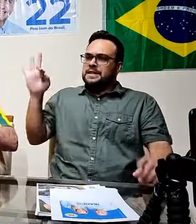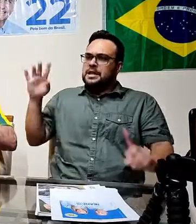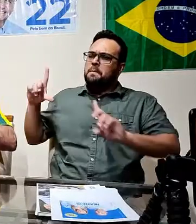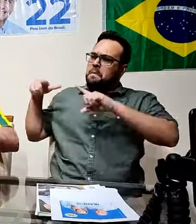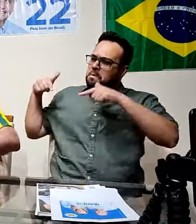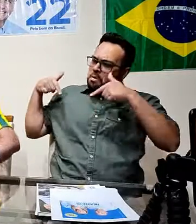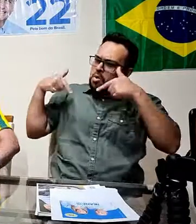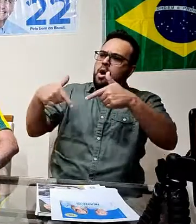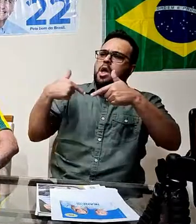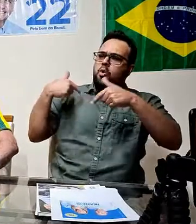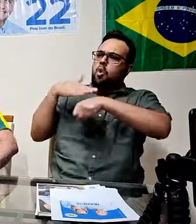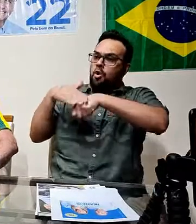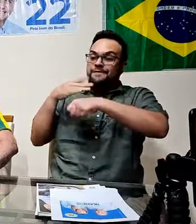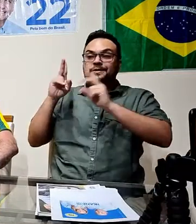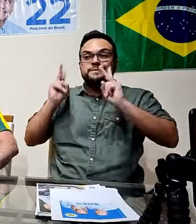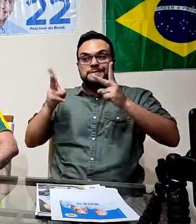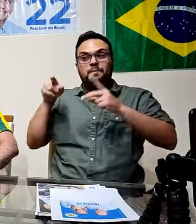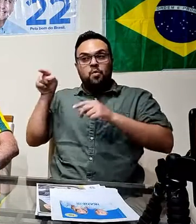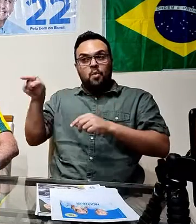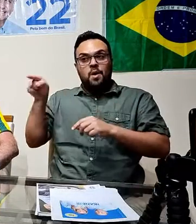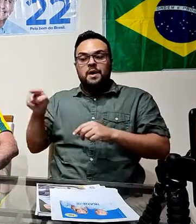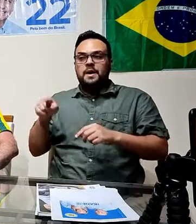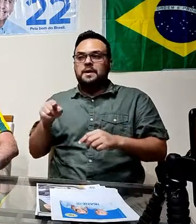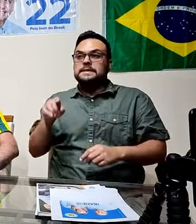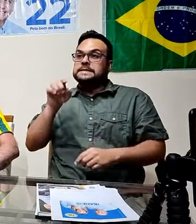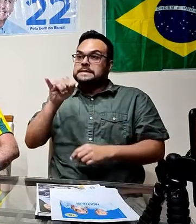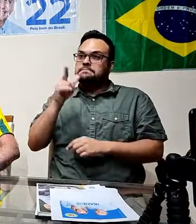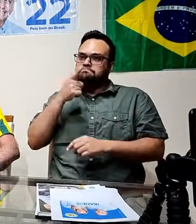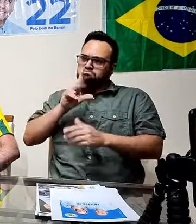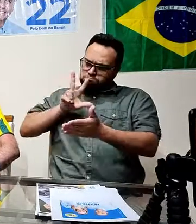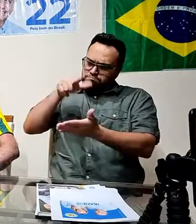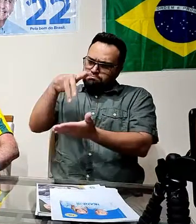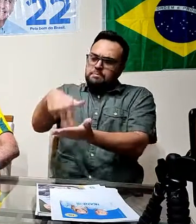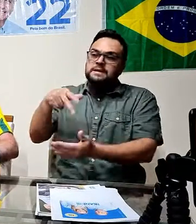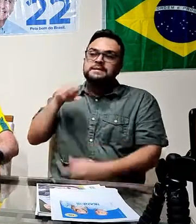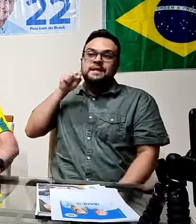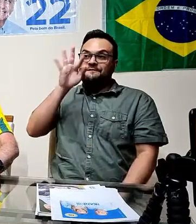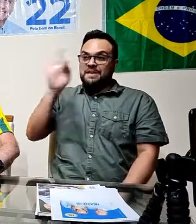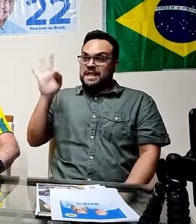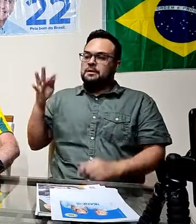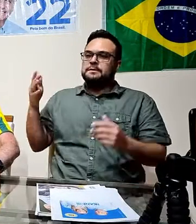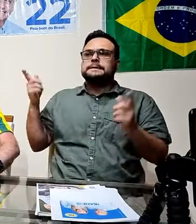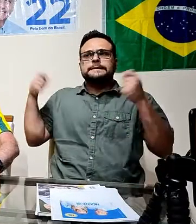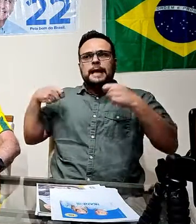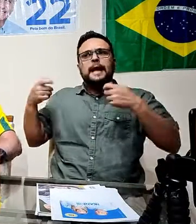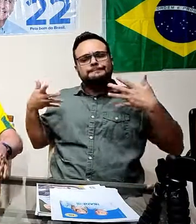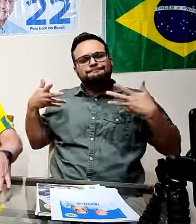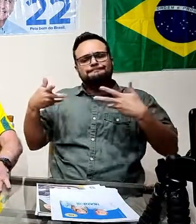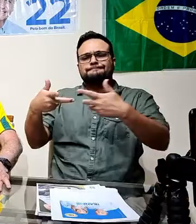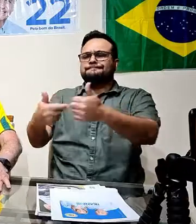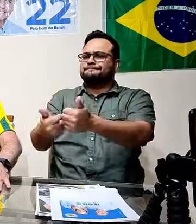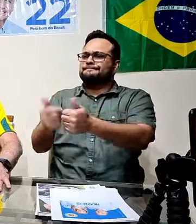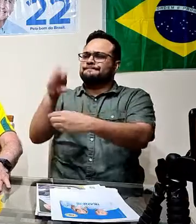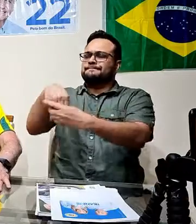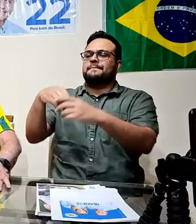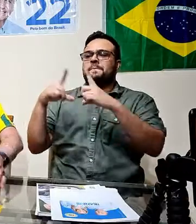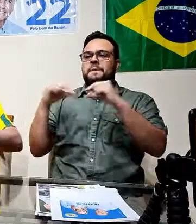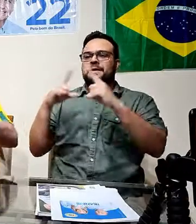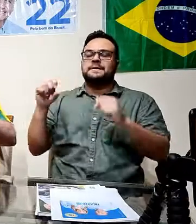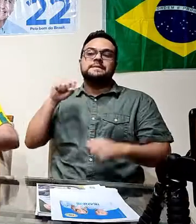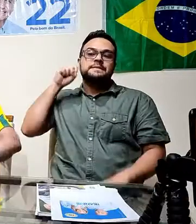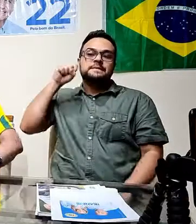conversado com ele, em chegando, tem tudo para fazer um brilhante trabalho aqui em Brasília, dentro do Senado, por Minas Gerais e